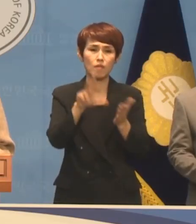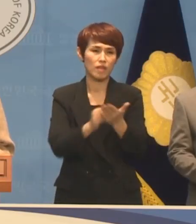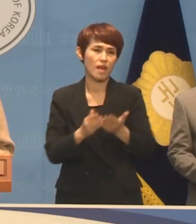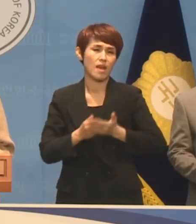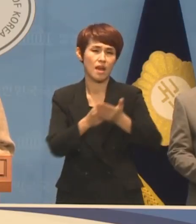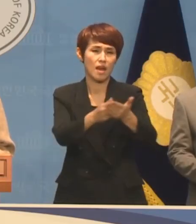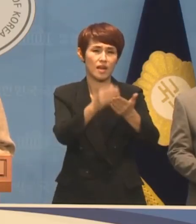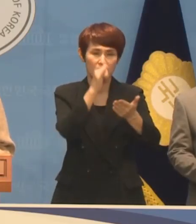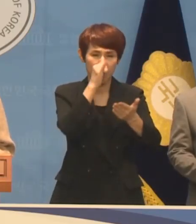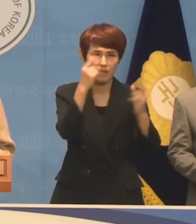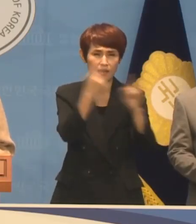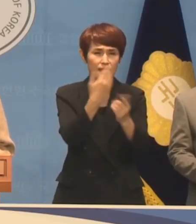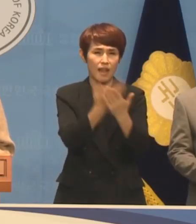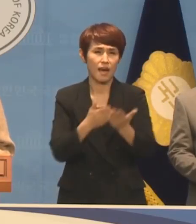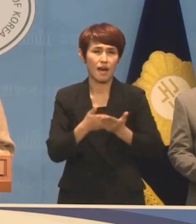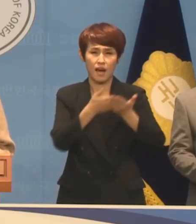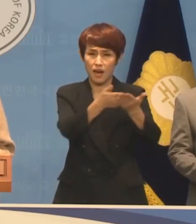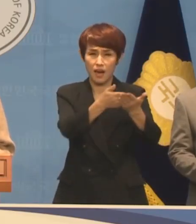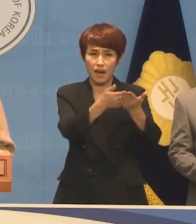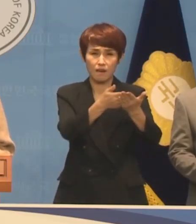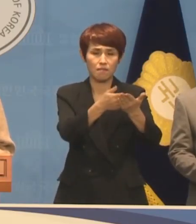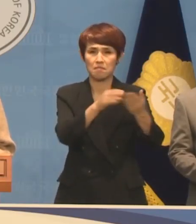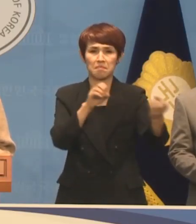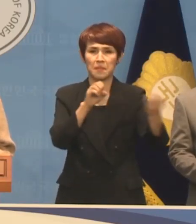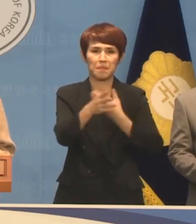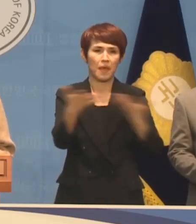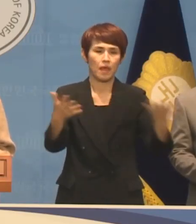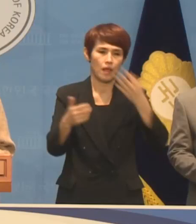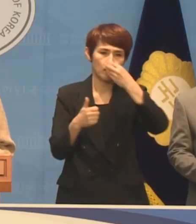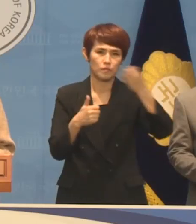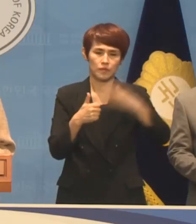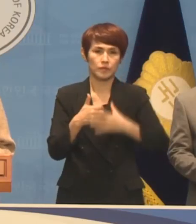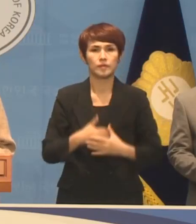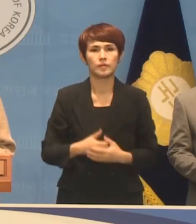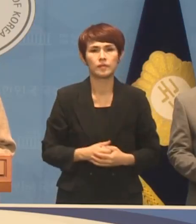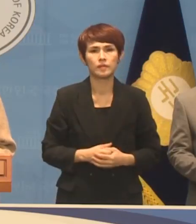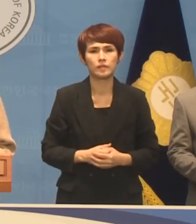문제제기로 시정을 요구한 내용에 대해서는 철저히 무시하였습니다.